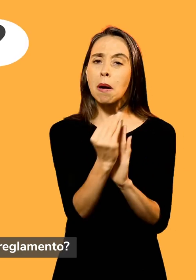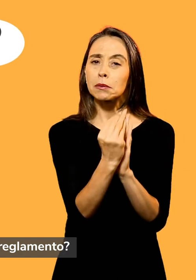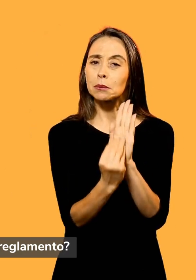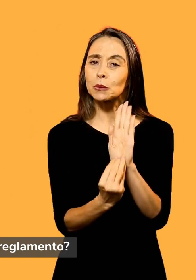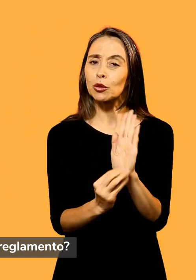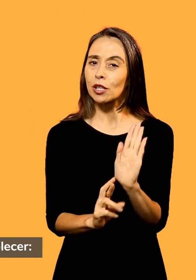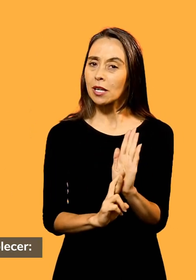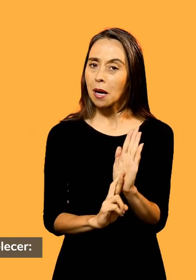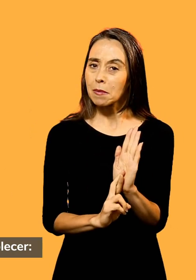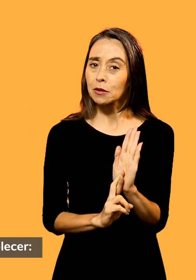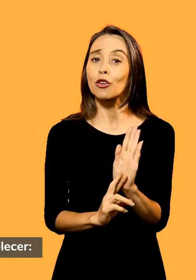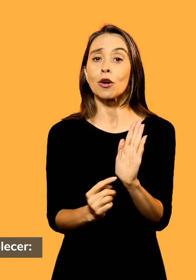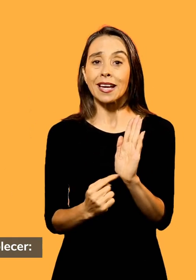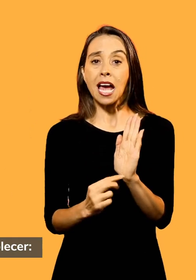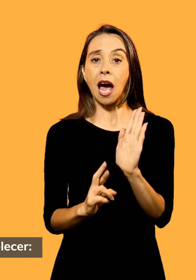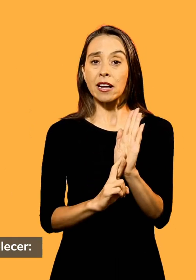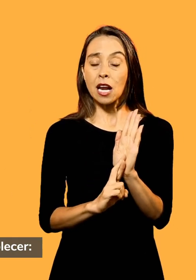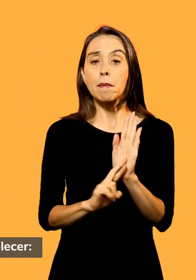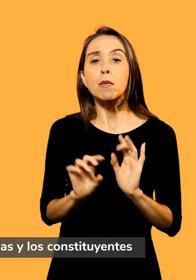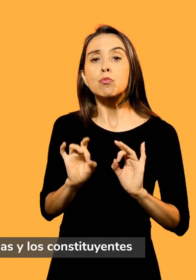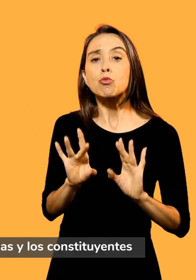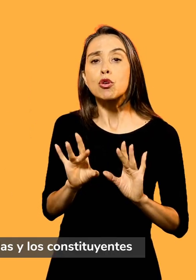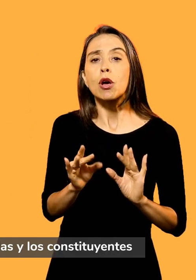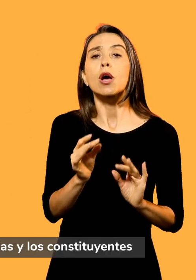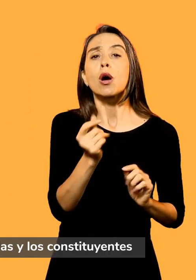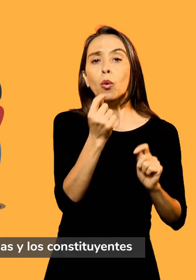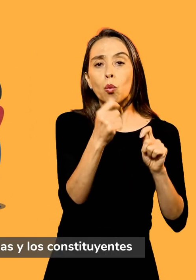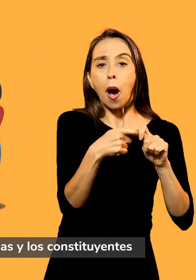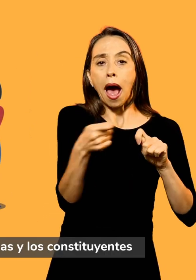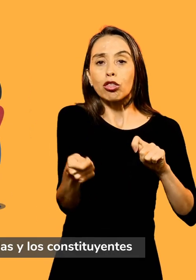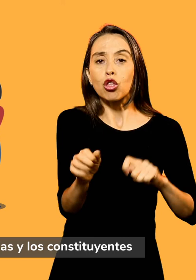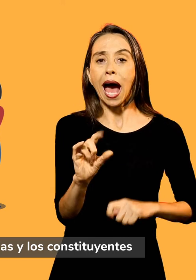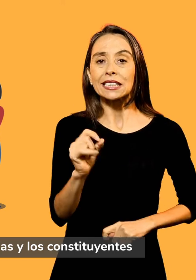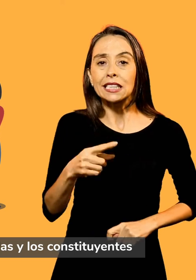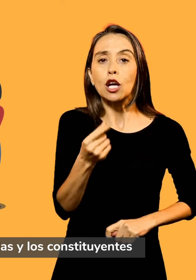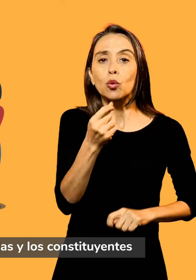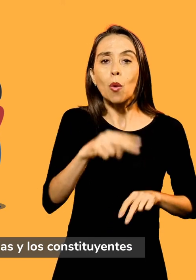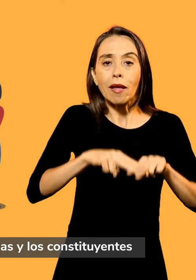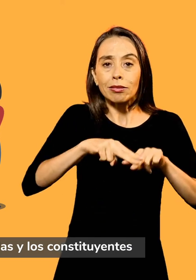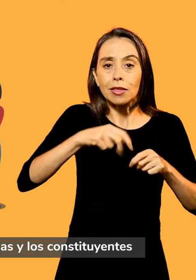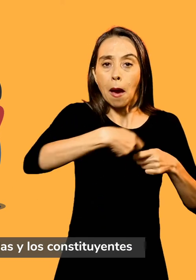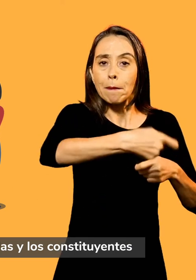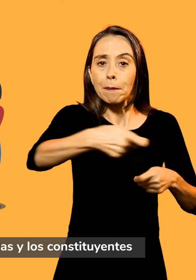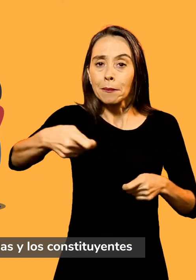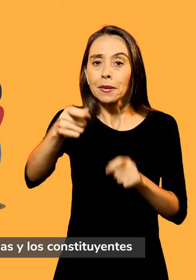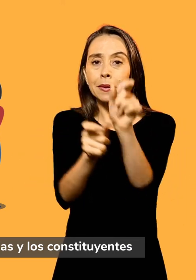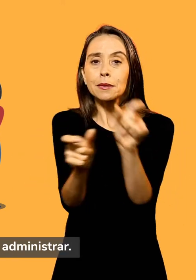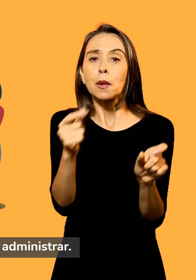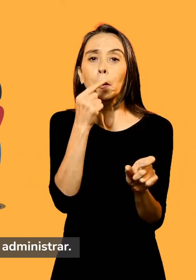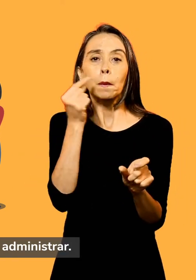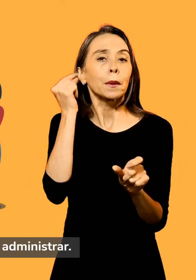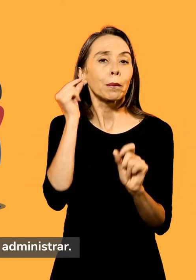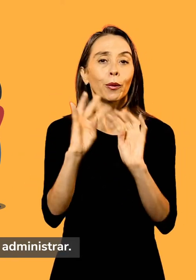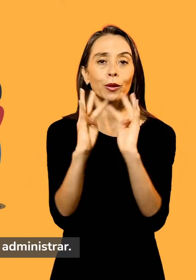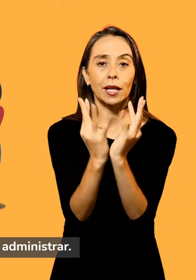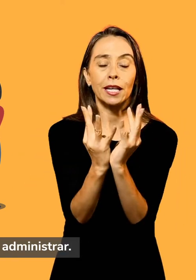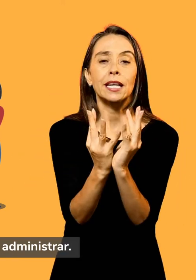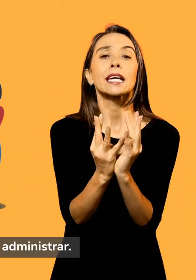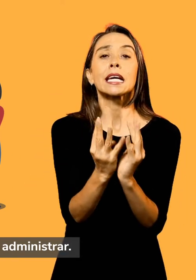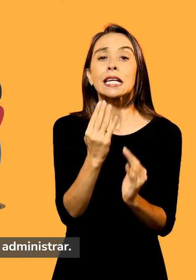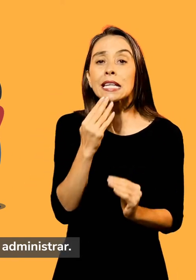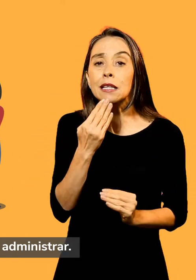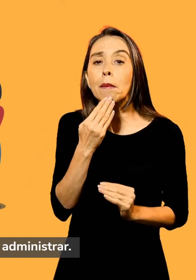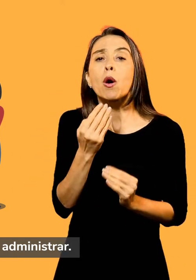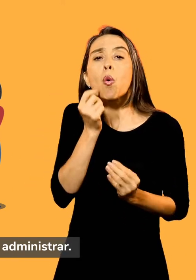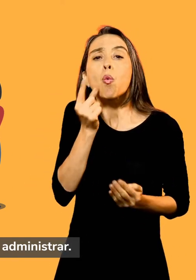reglamento? El reglamento debe establecer las asignaciones o recursos que recibirán las y los constituyentes y el comité externo